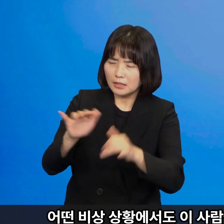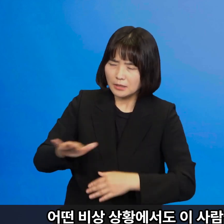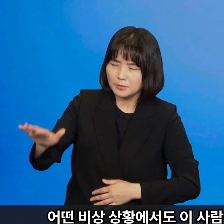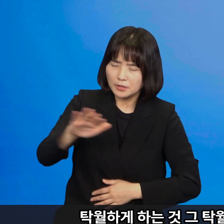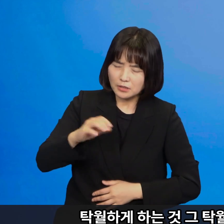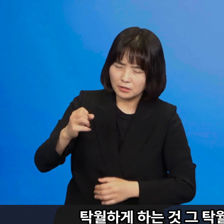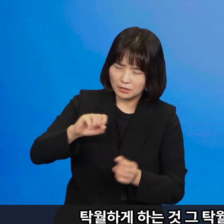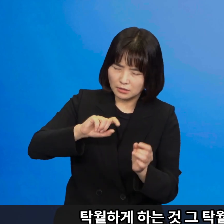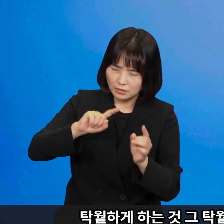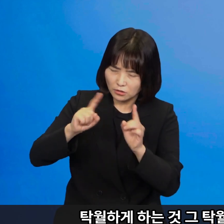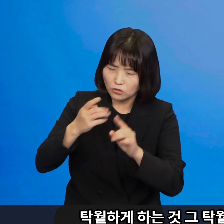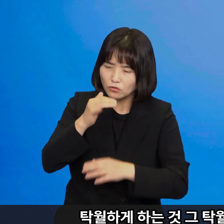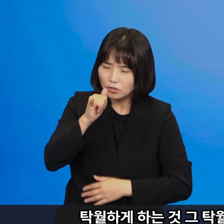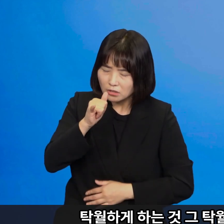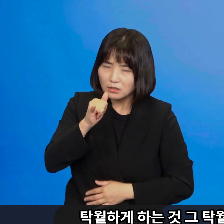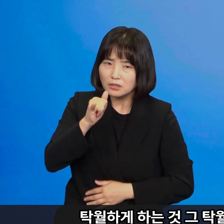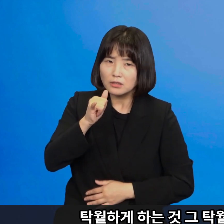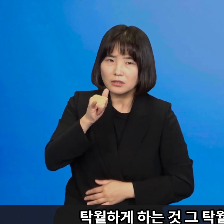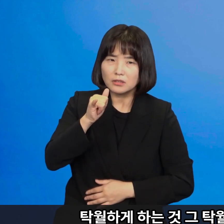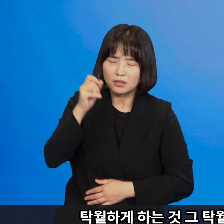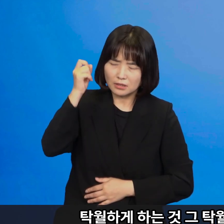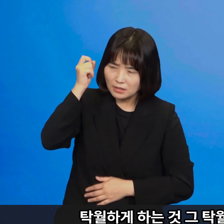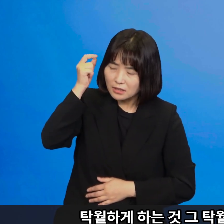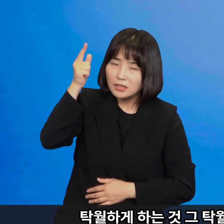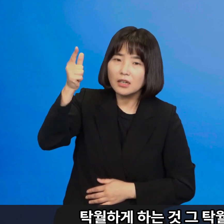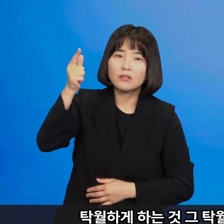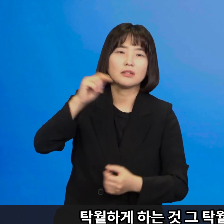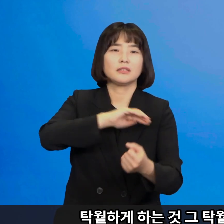연마하는 것, 탁월하게 하는 것, 그 탁월함이